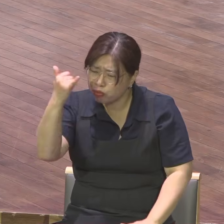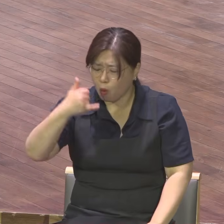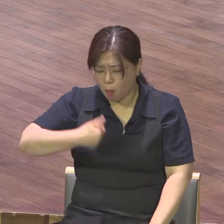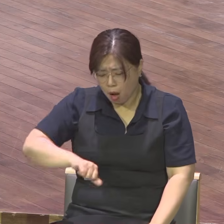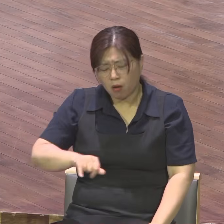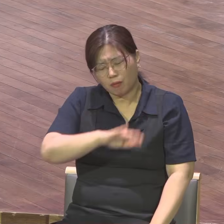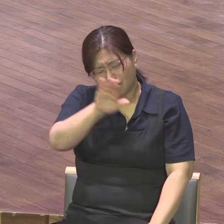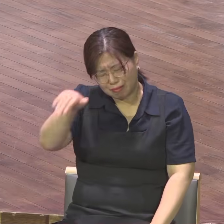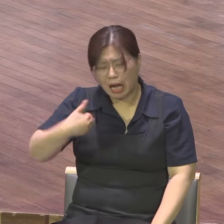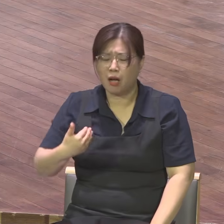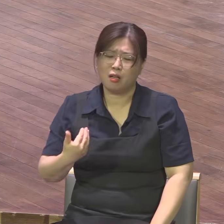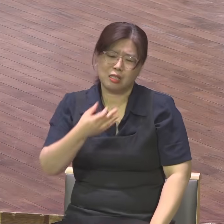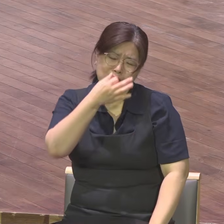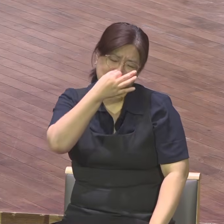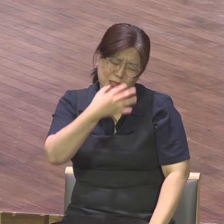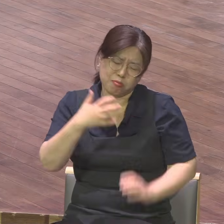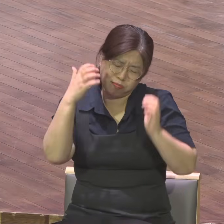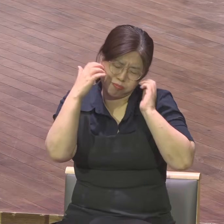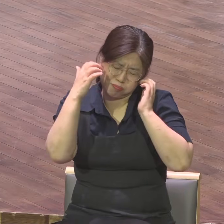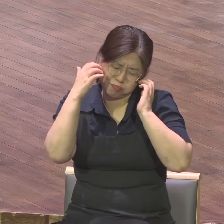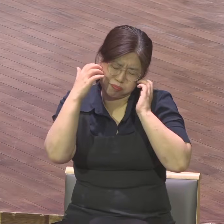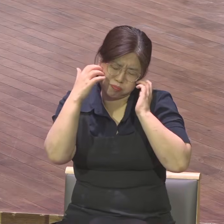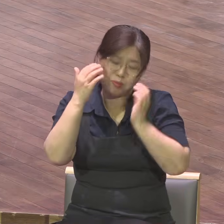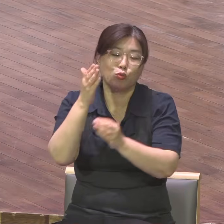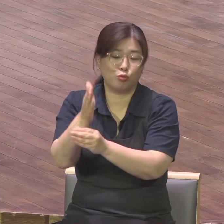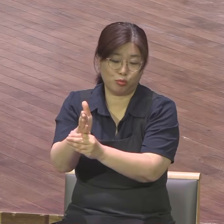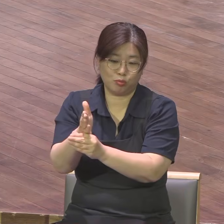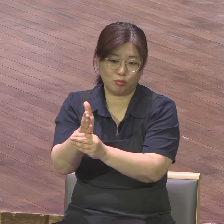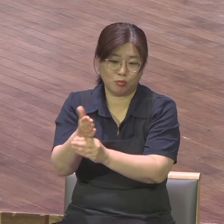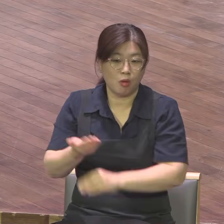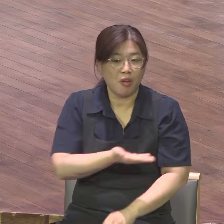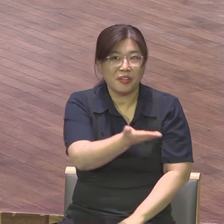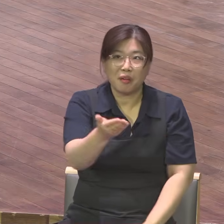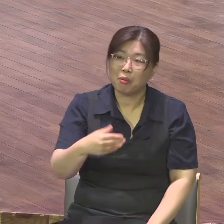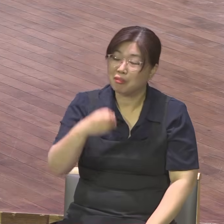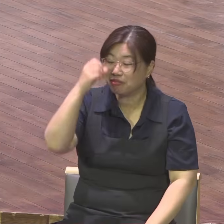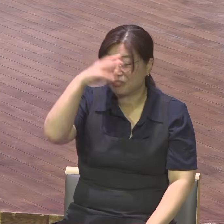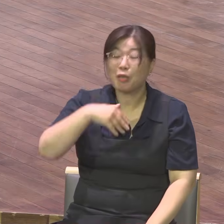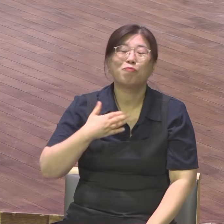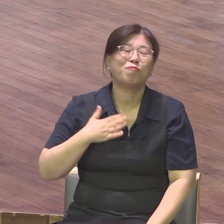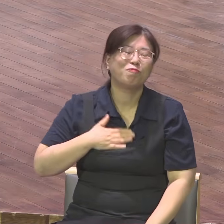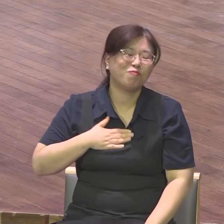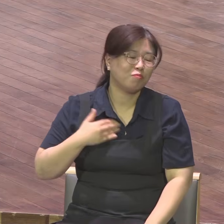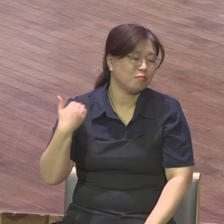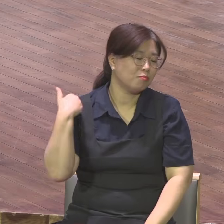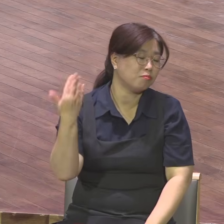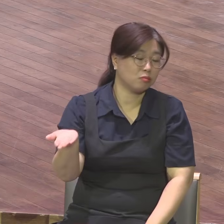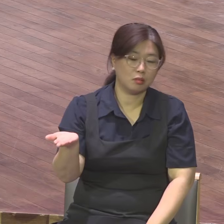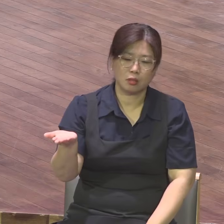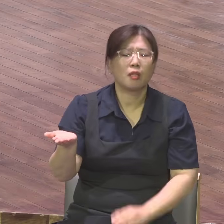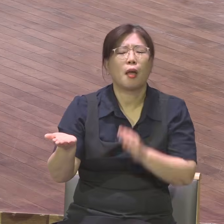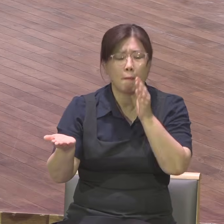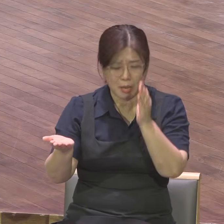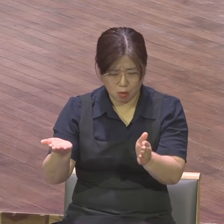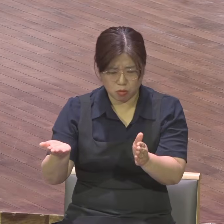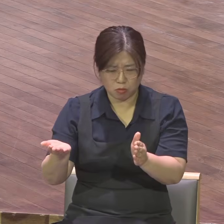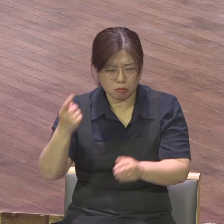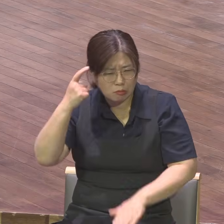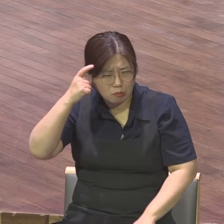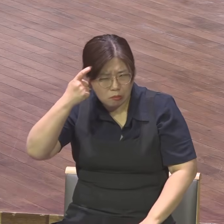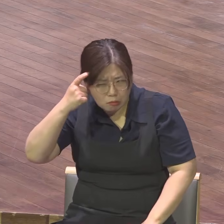여러분들이 함께 중보 기도해 주시기 바랍니다. 그 아픔을 같이 이해하면서 같이 아파하면서